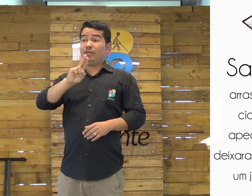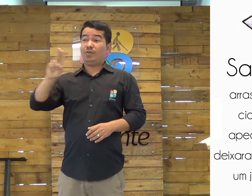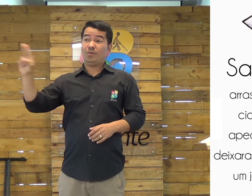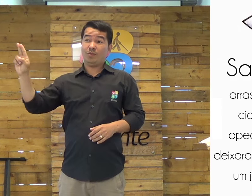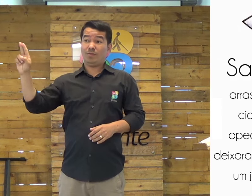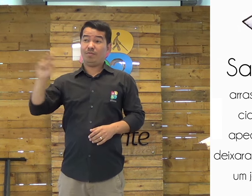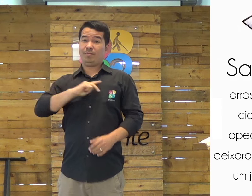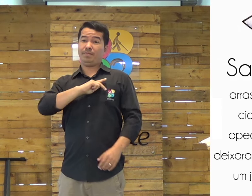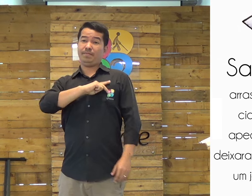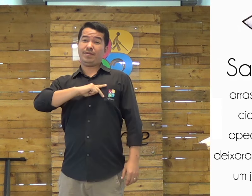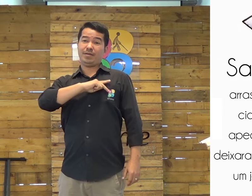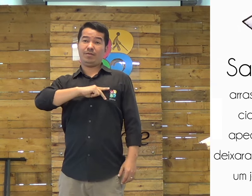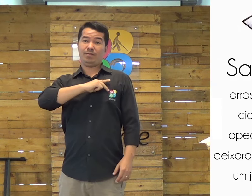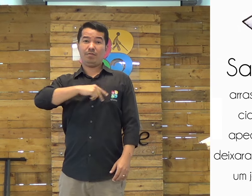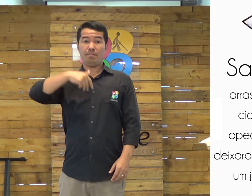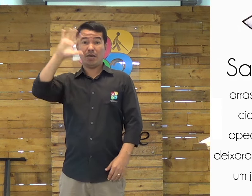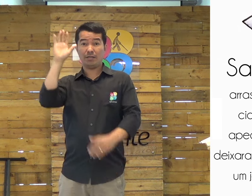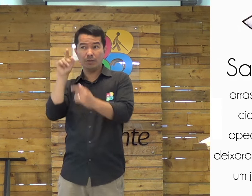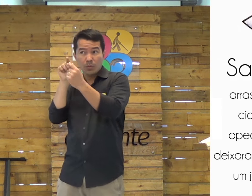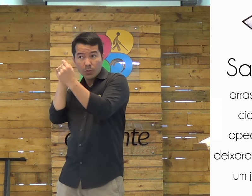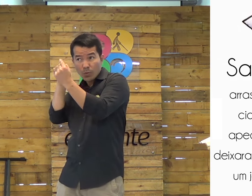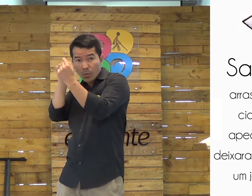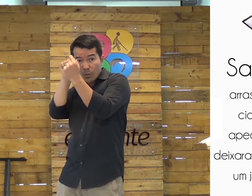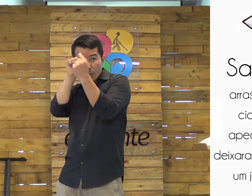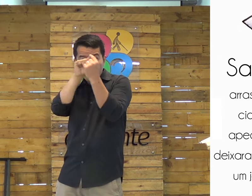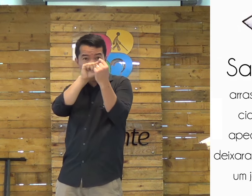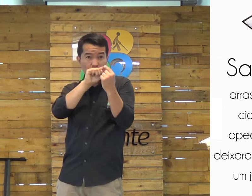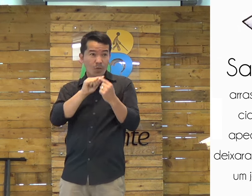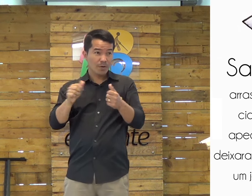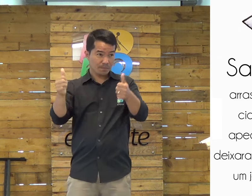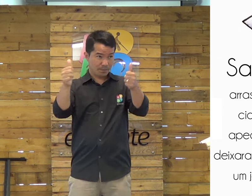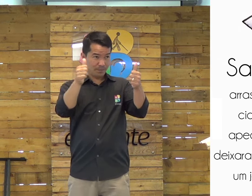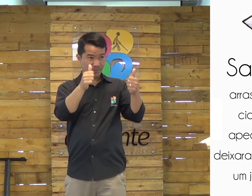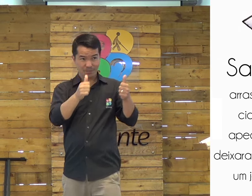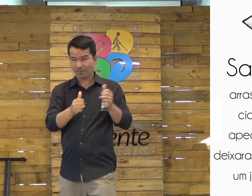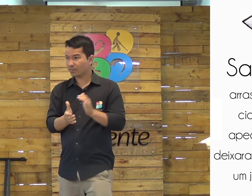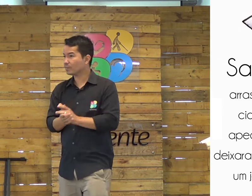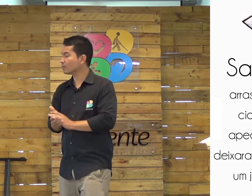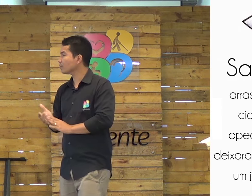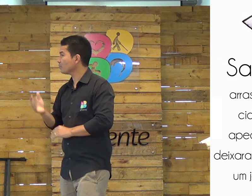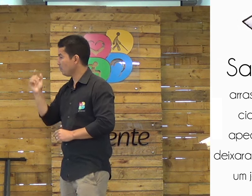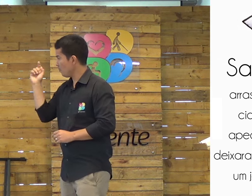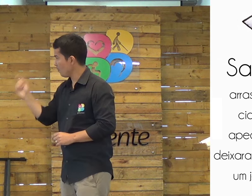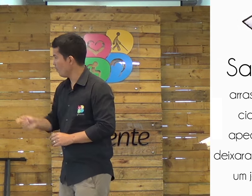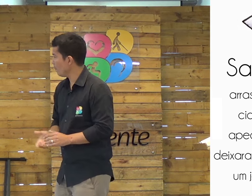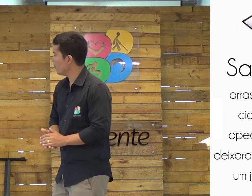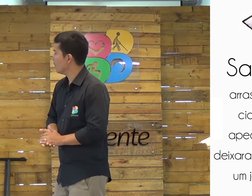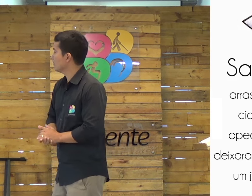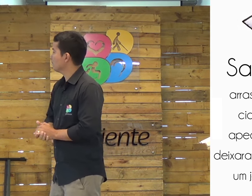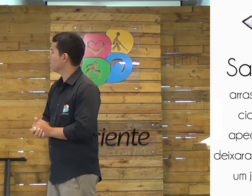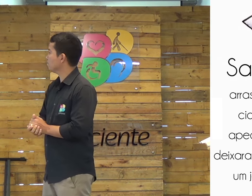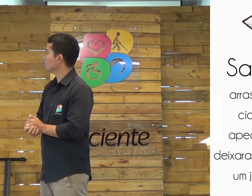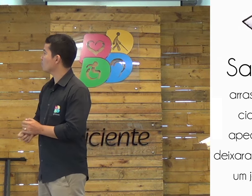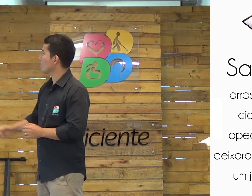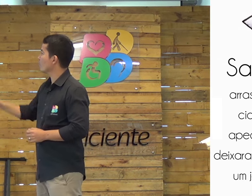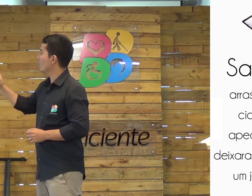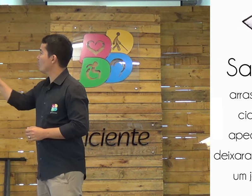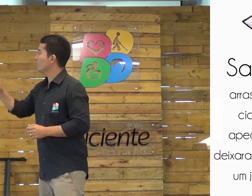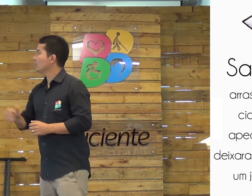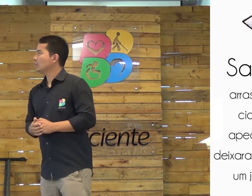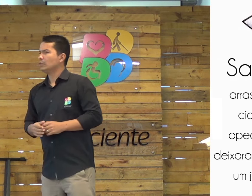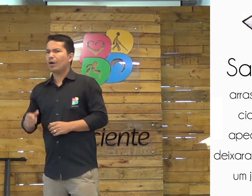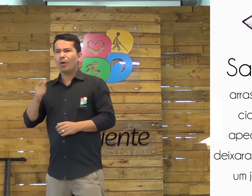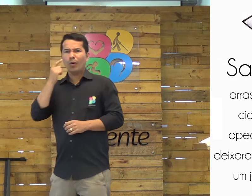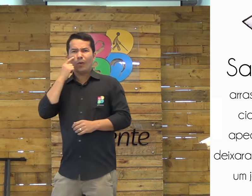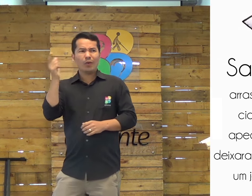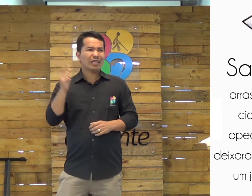Deus, o que é verdade é que Deus escolheu usar Paulo, não importando a religião que ele estivesse.